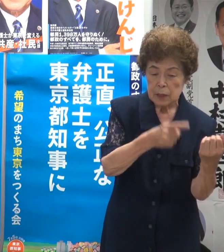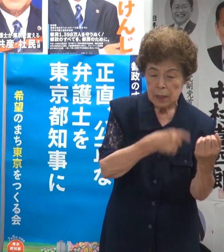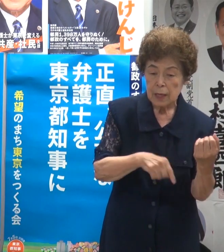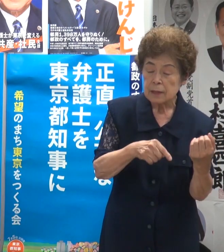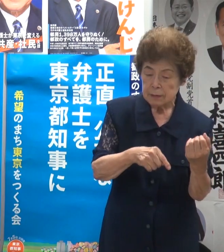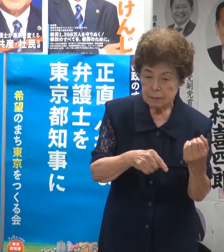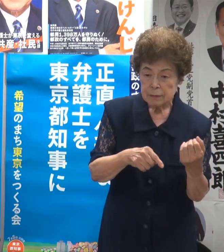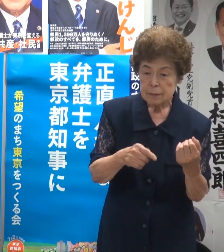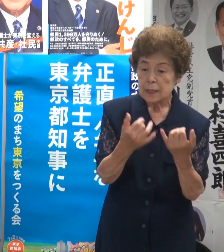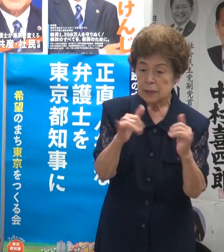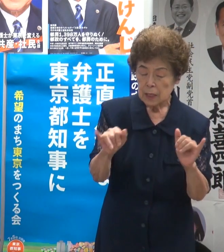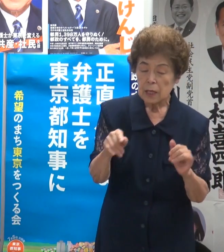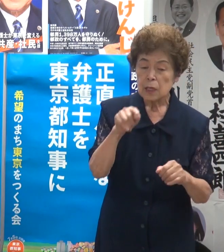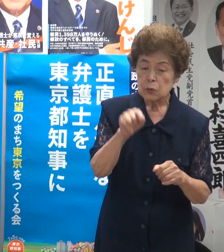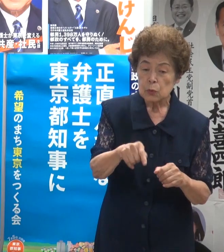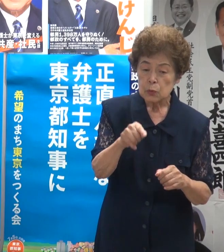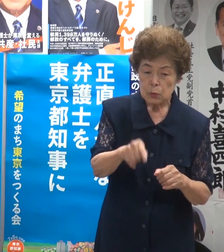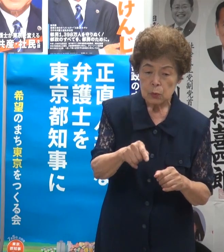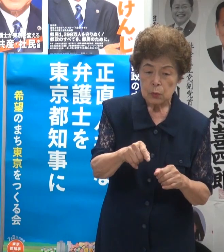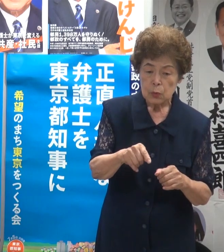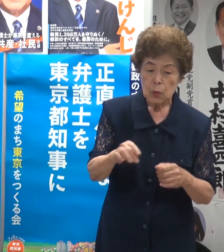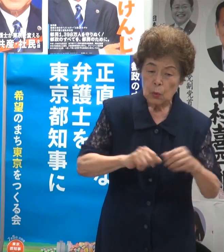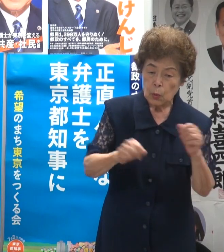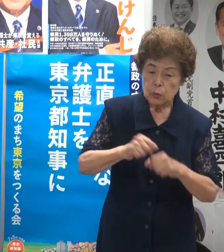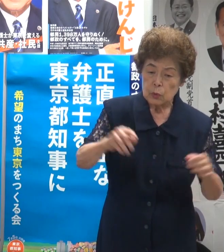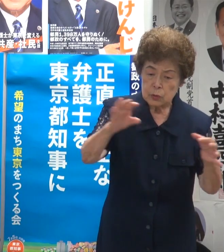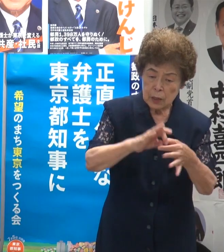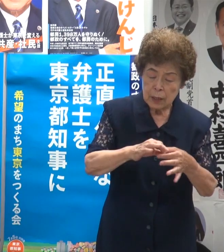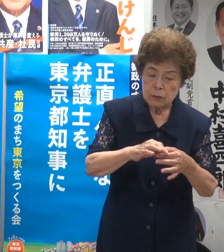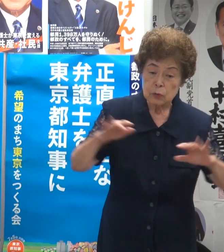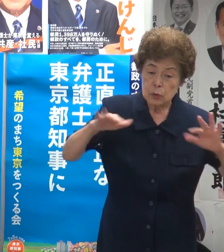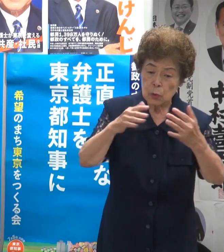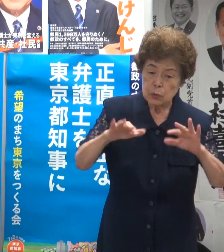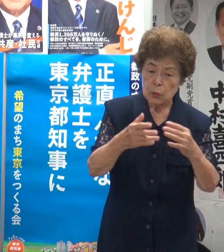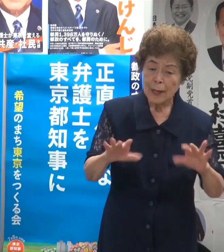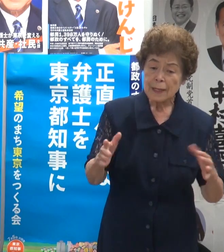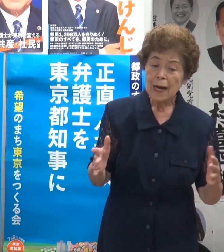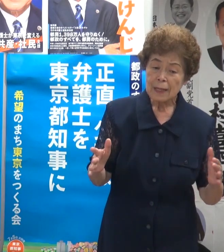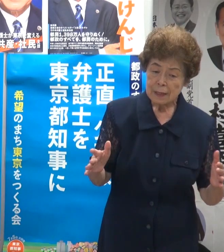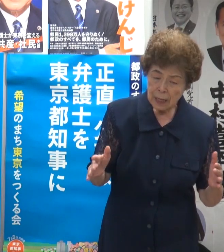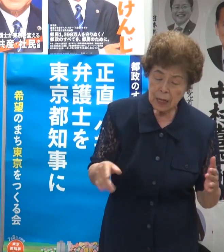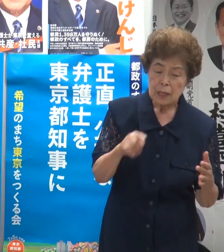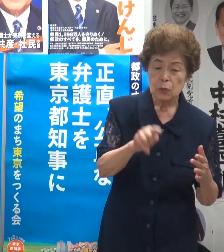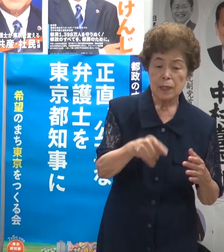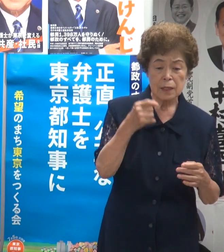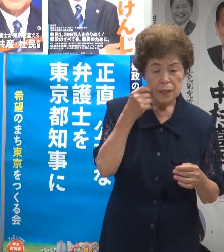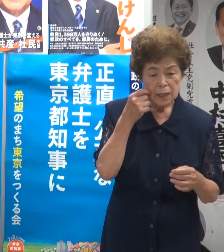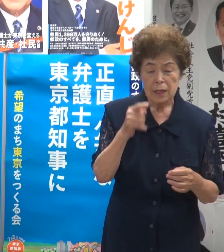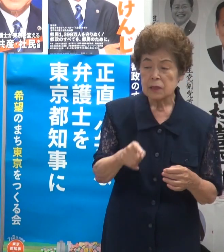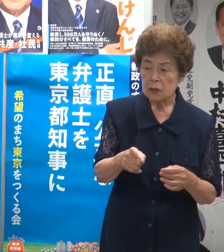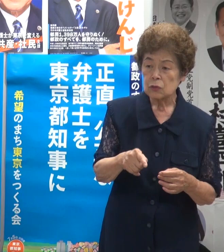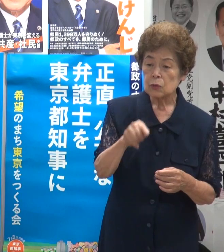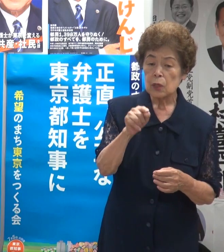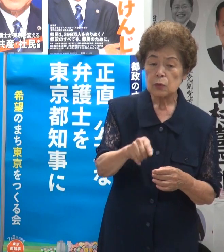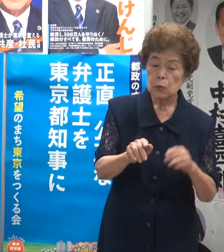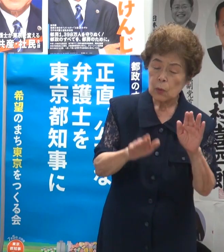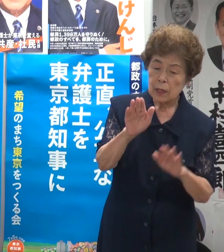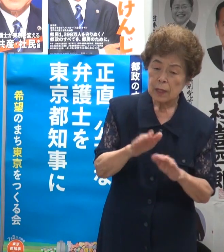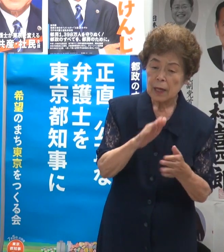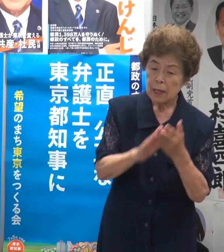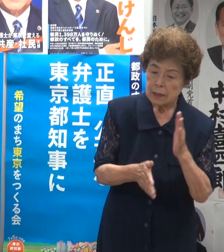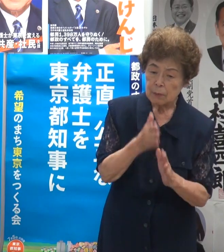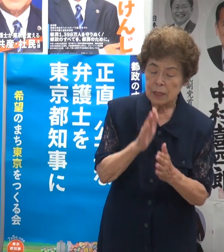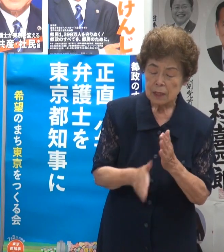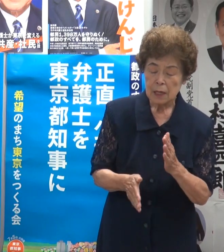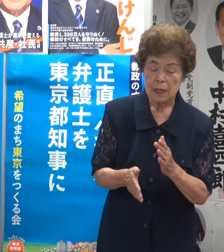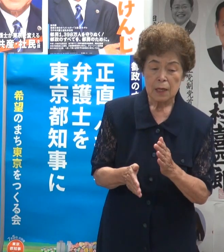ための何かがその論争がなかったことで至らなかったものがあるんだと思うんですが、その点をちょっと改めてなんです